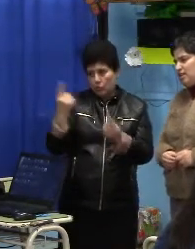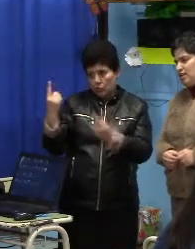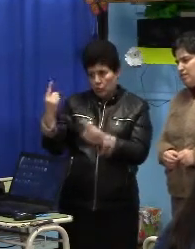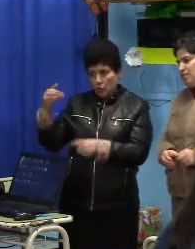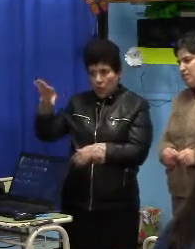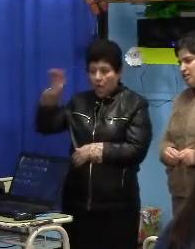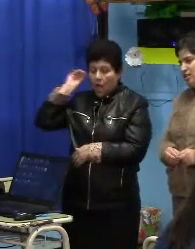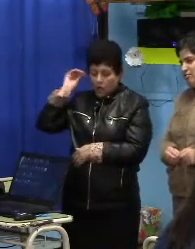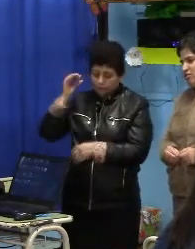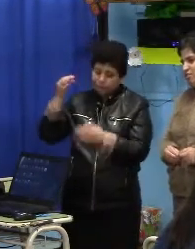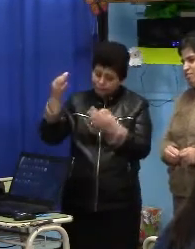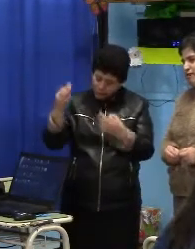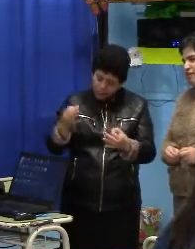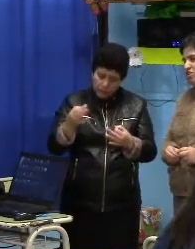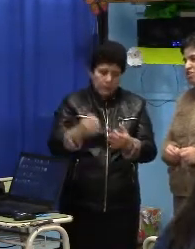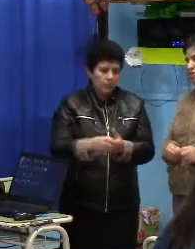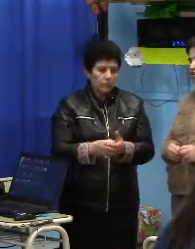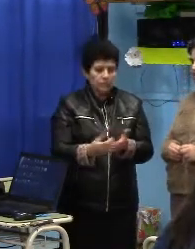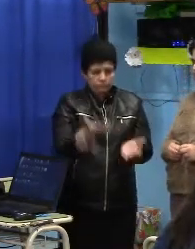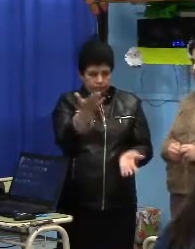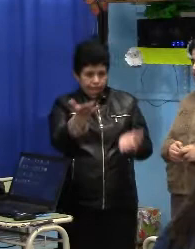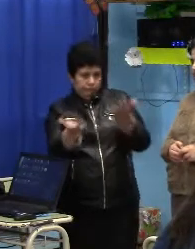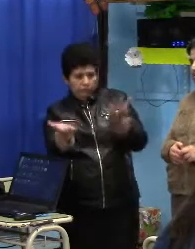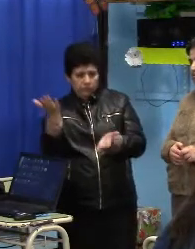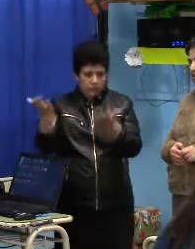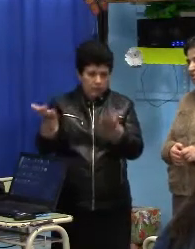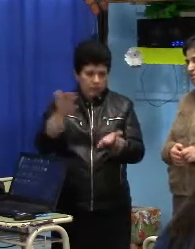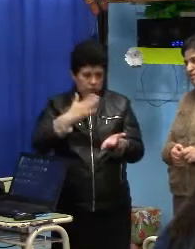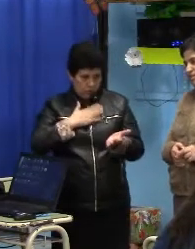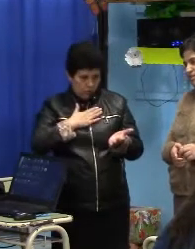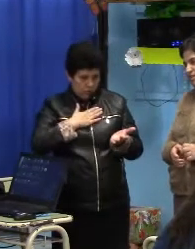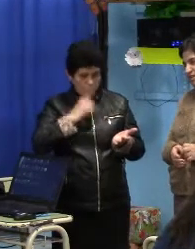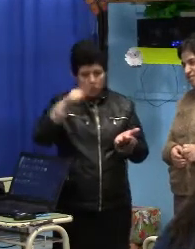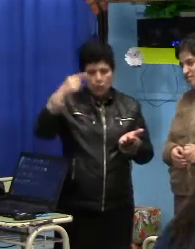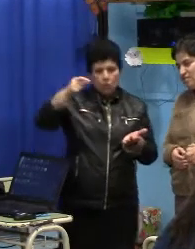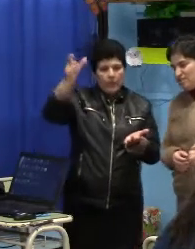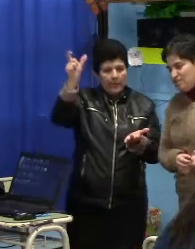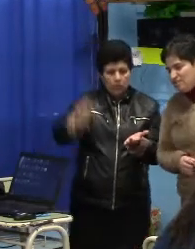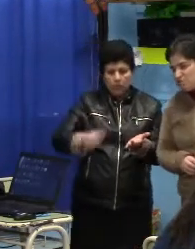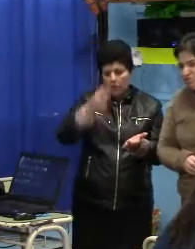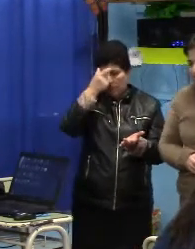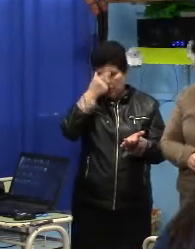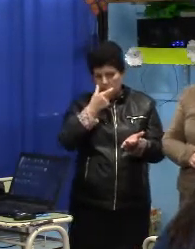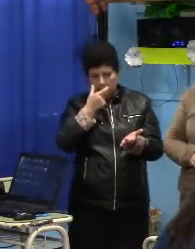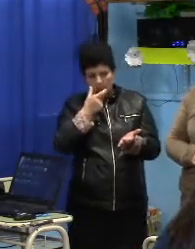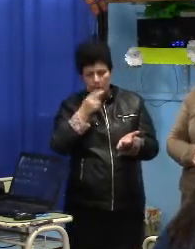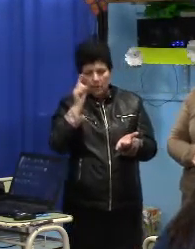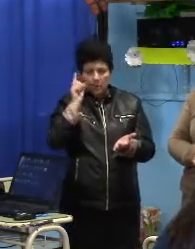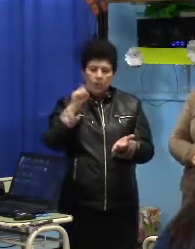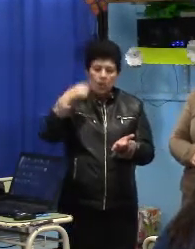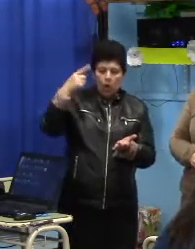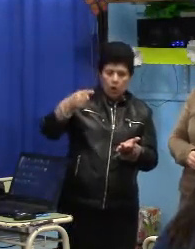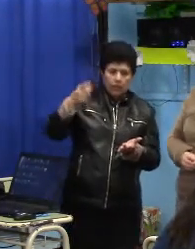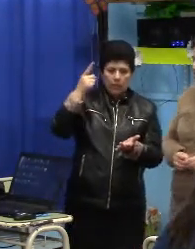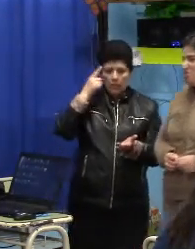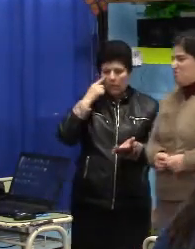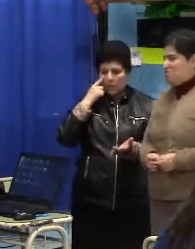usa y, por ejemplo, comparándome con personas que ven, que se sientan a escuchar un audio y se